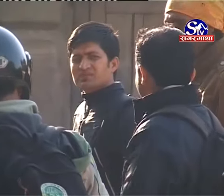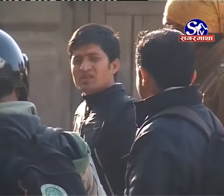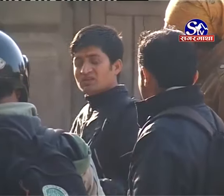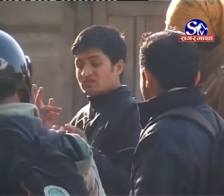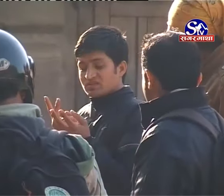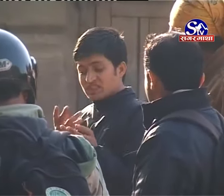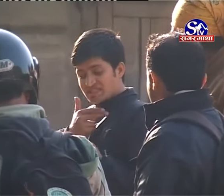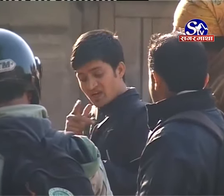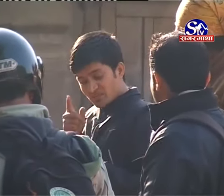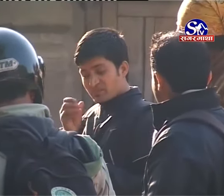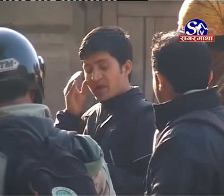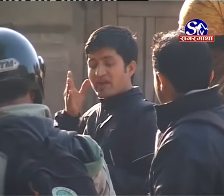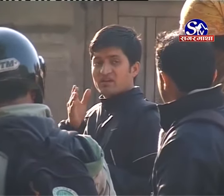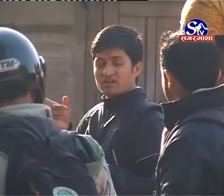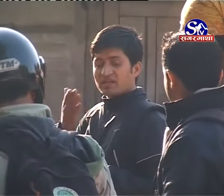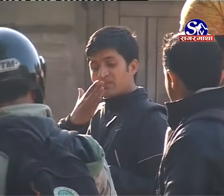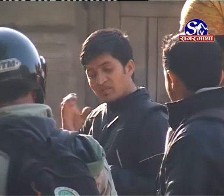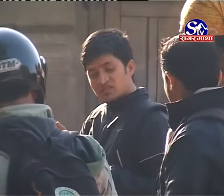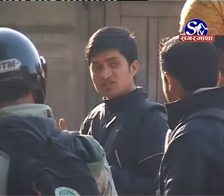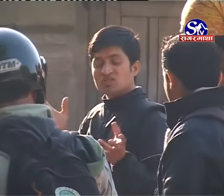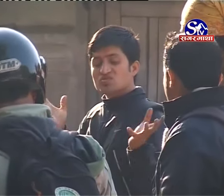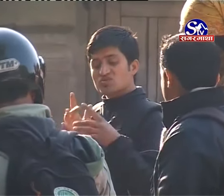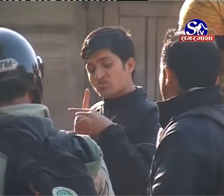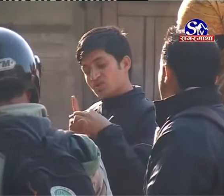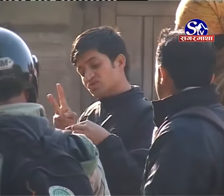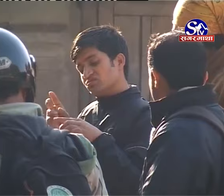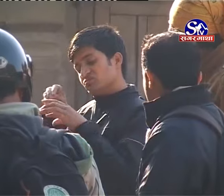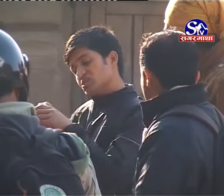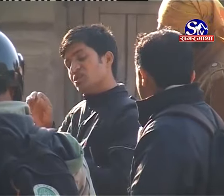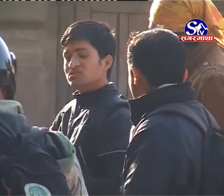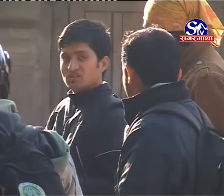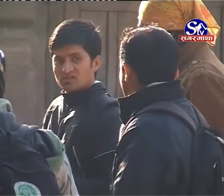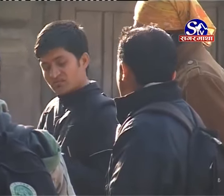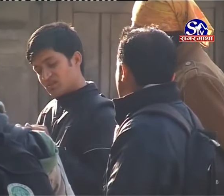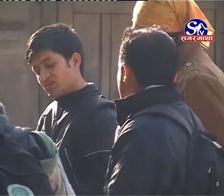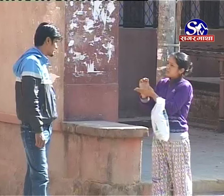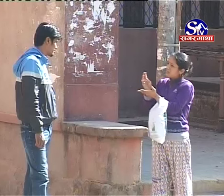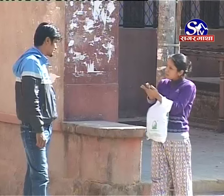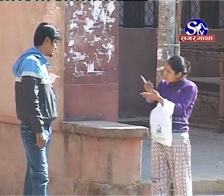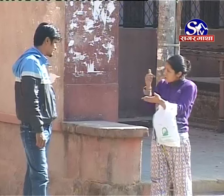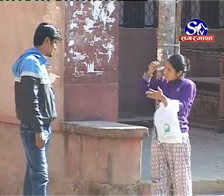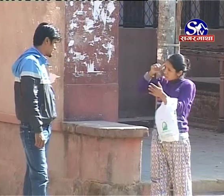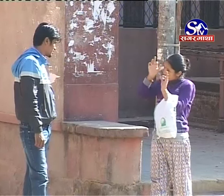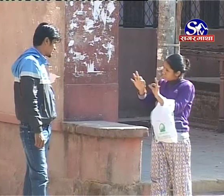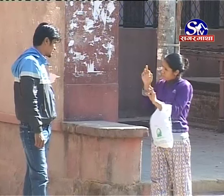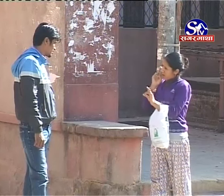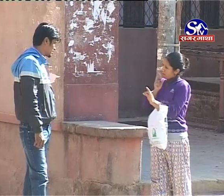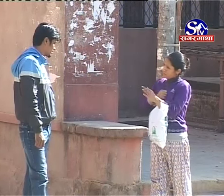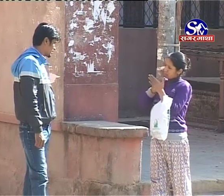तर्फबाट यी नागरिकले शिक्षा, रोजगारीका अवसरबाट वञ्चित हुनु नपर्ने गरी नीति र संयन्त्र